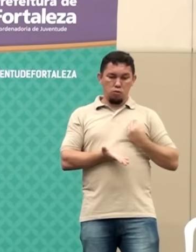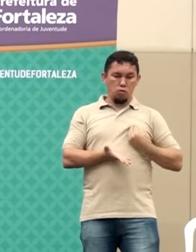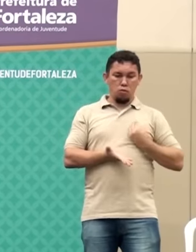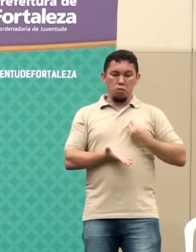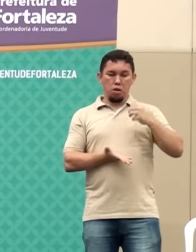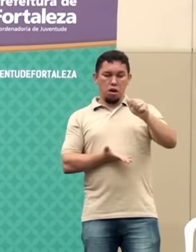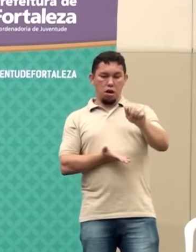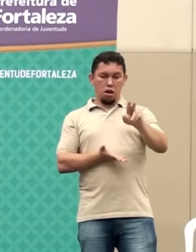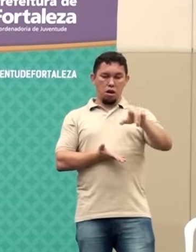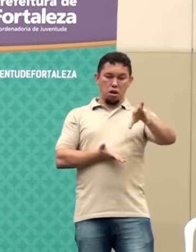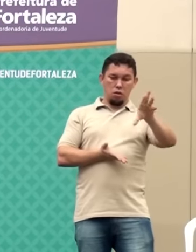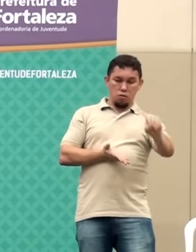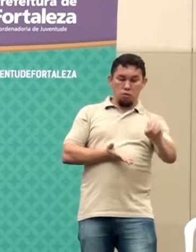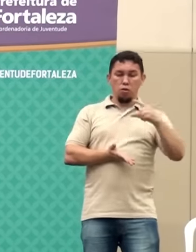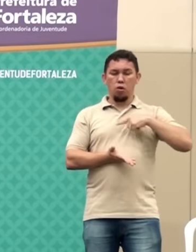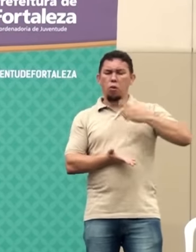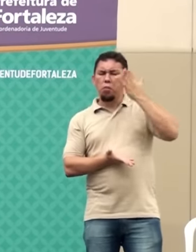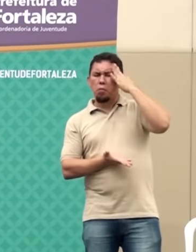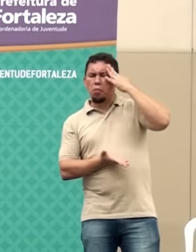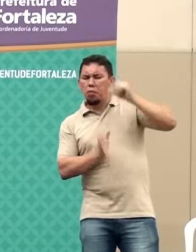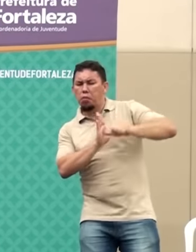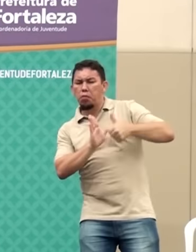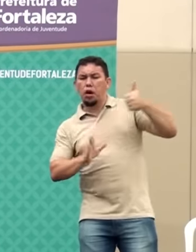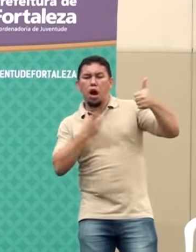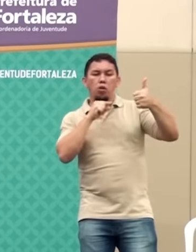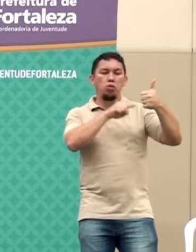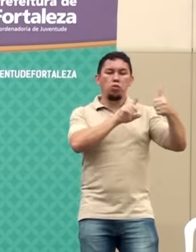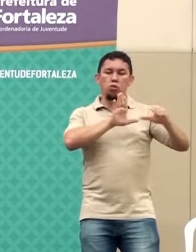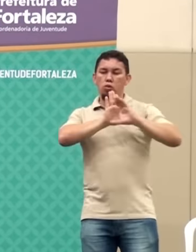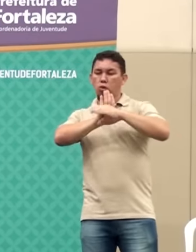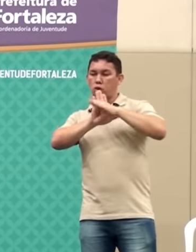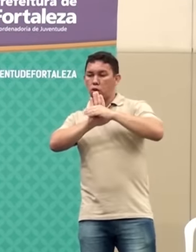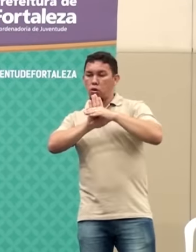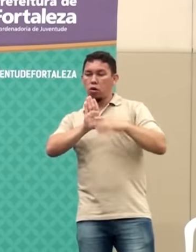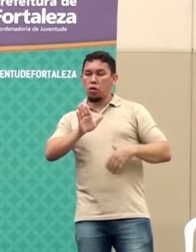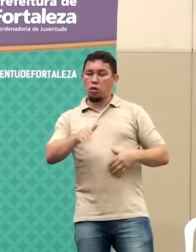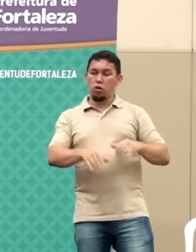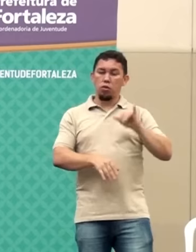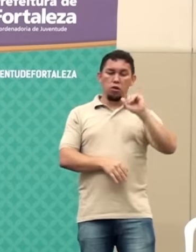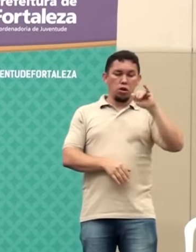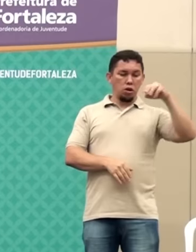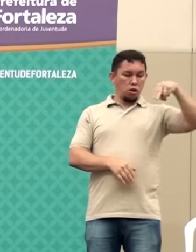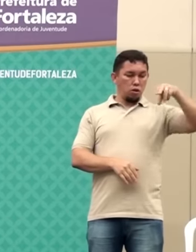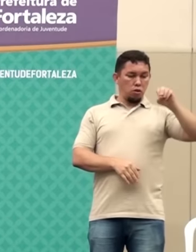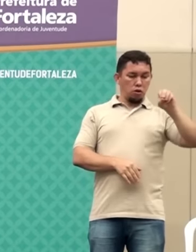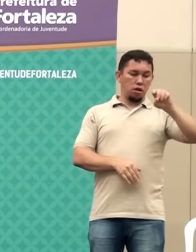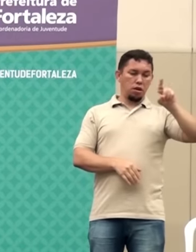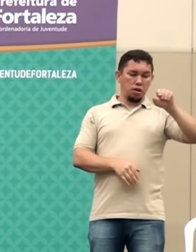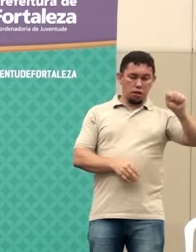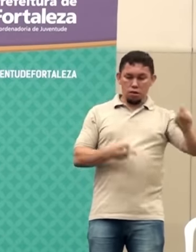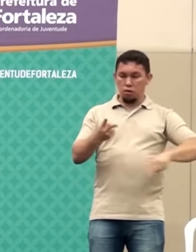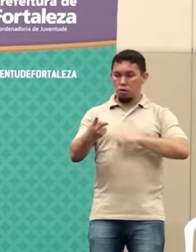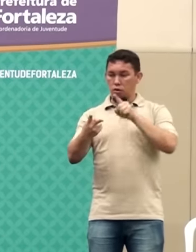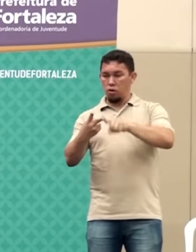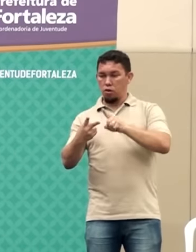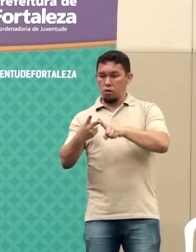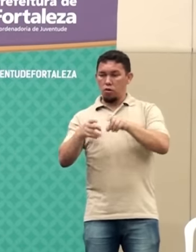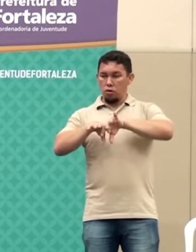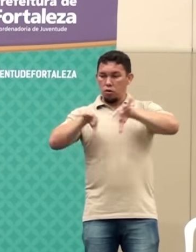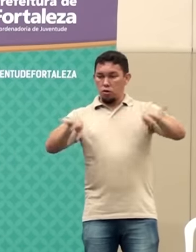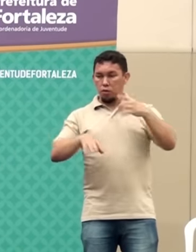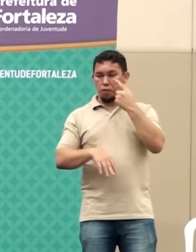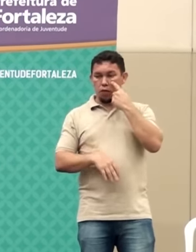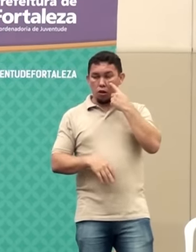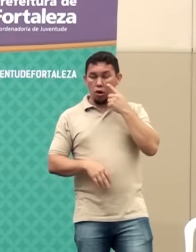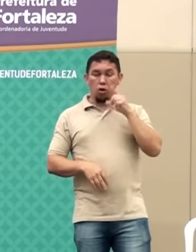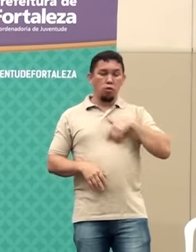primeiro entender, né, o que é que significa o conceito de ionização e o conceito de dissociação.